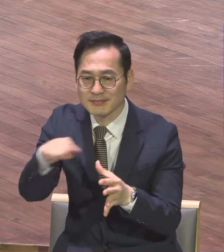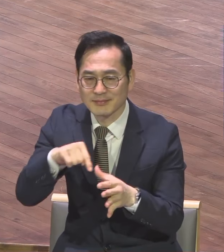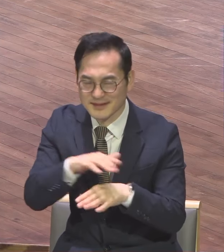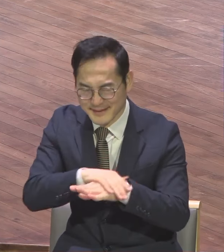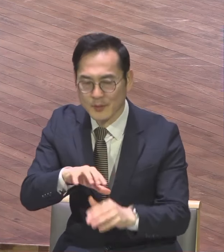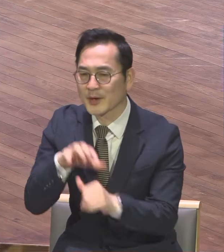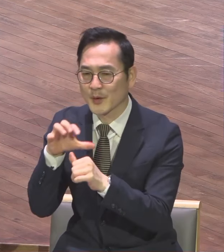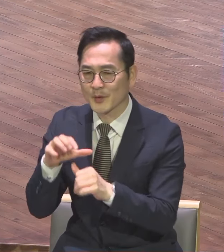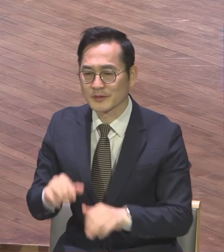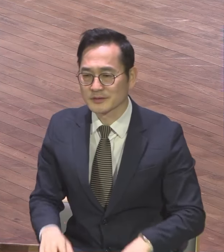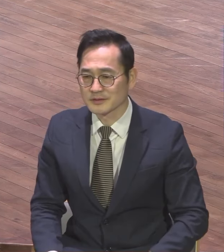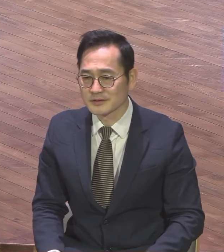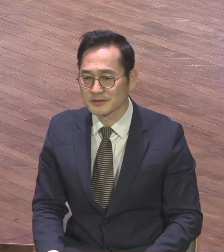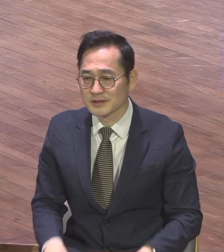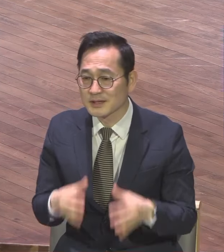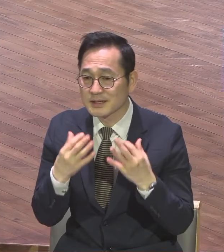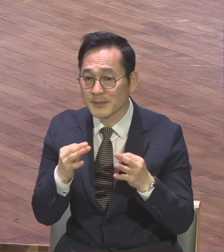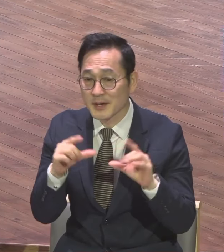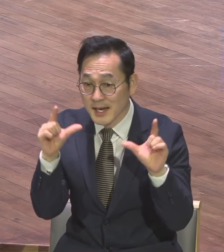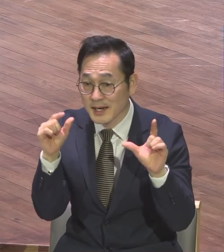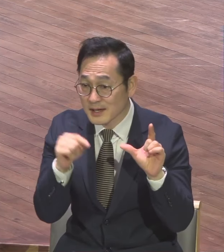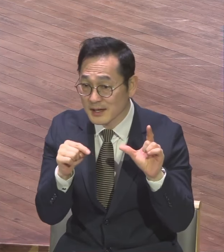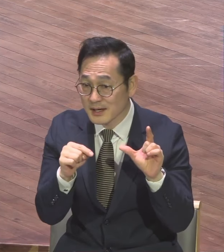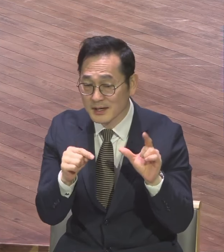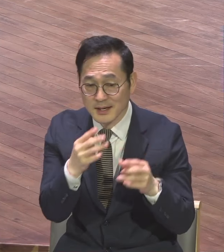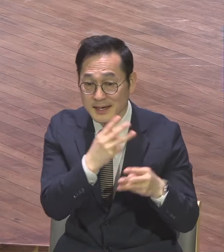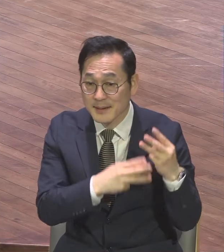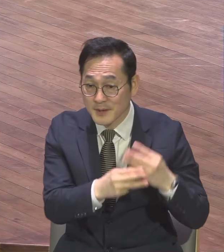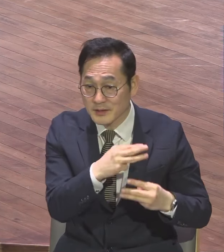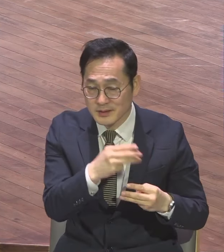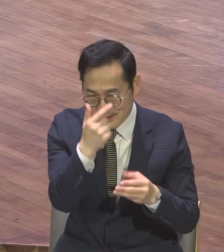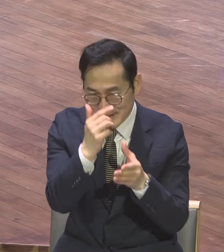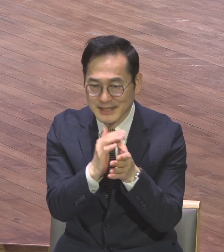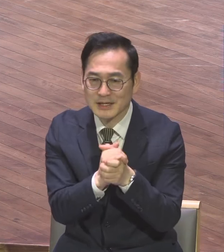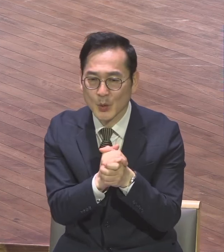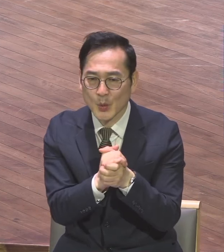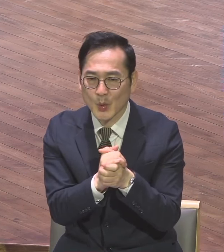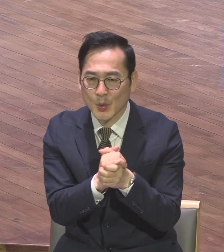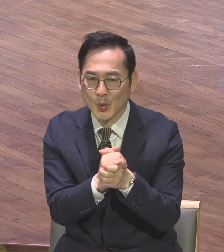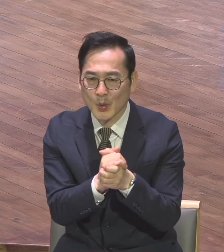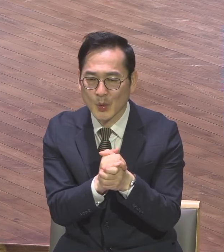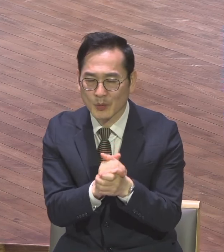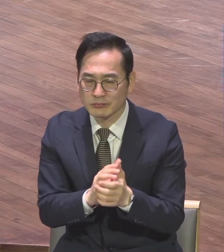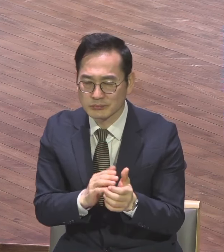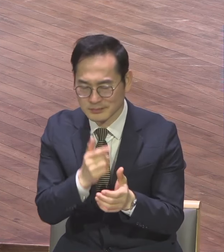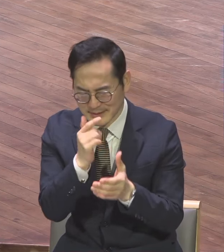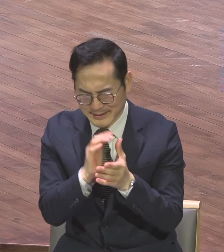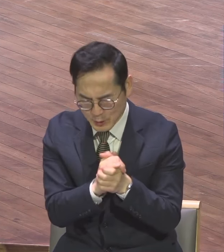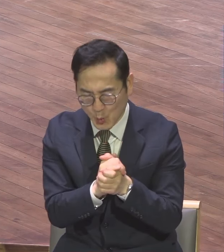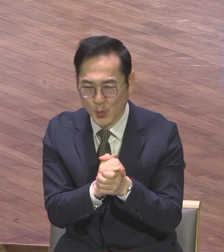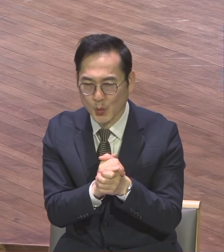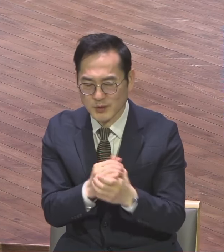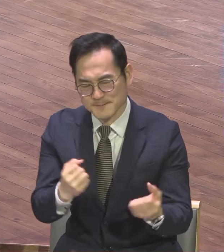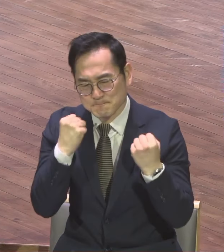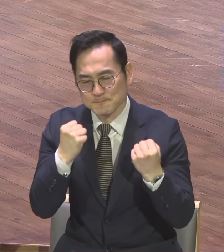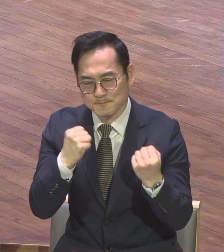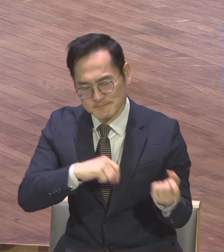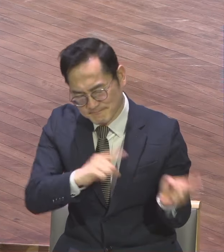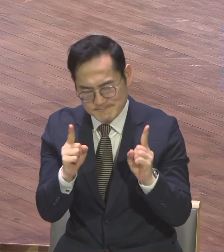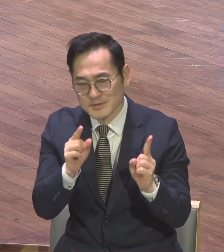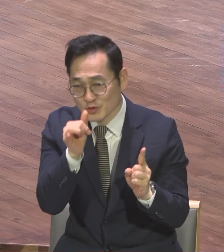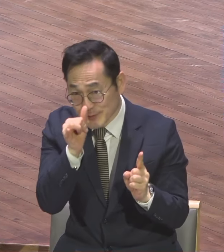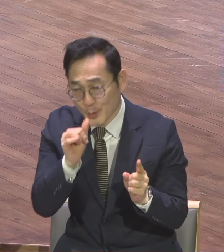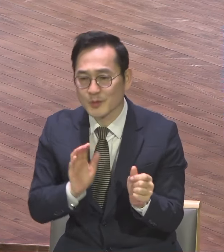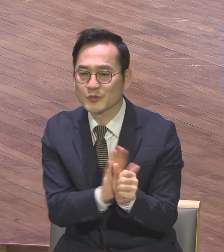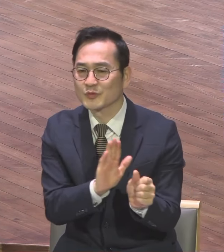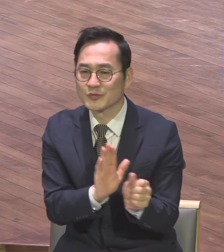금요일이 많은 것이냐? 금요일은 렘넌트들이 기도할 수 있는 힘을 가질 수 있도록 기도의 힘을 체험할 수 있도록